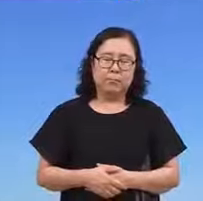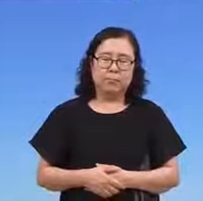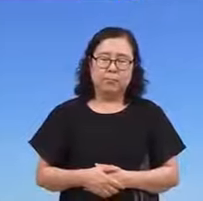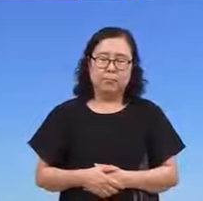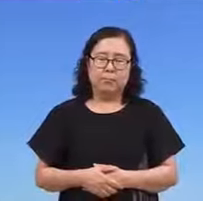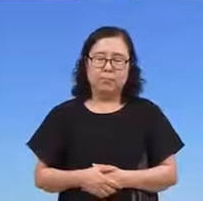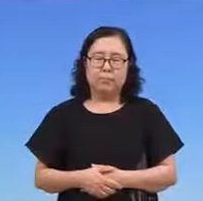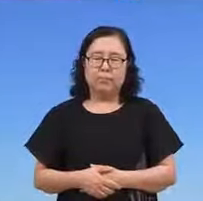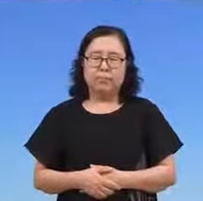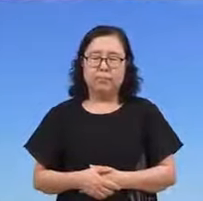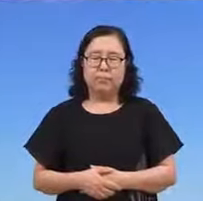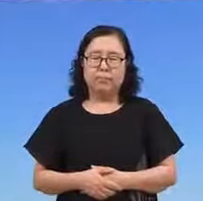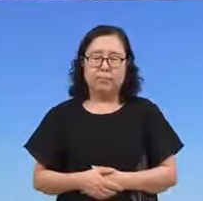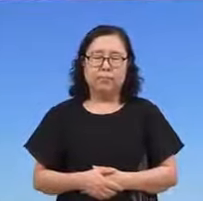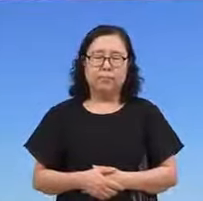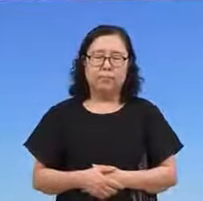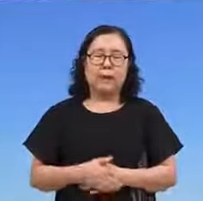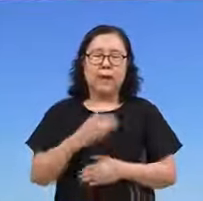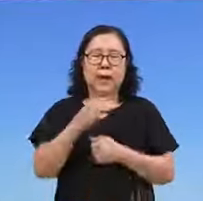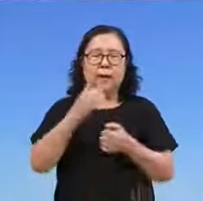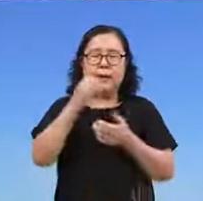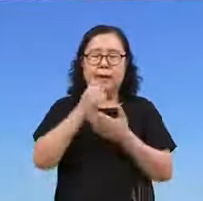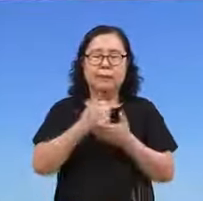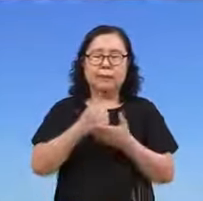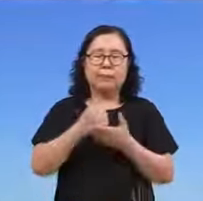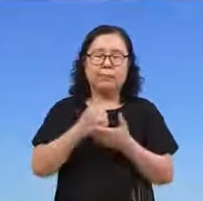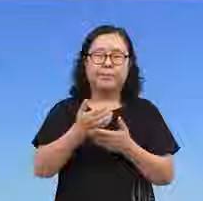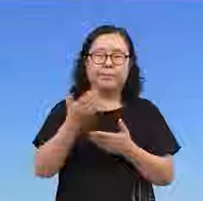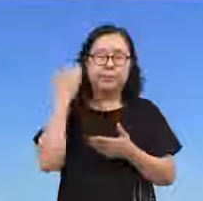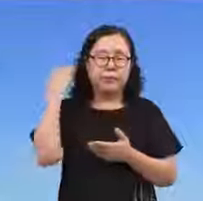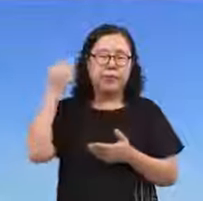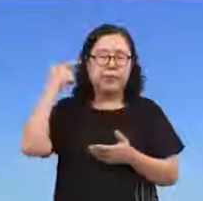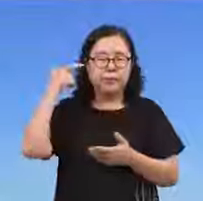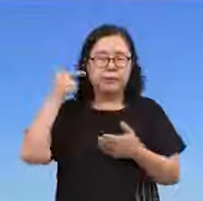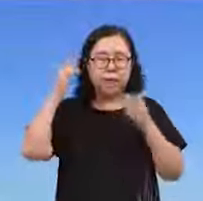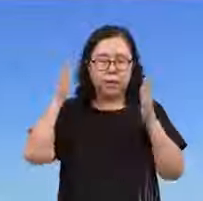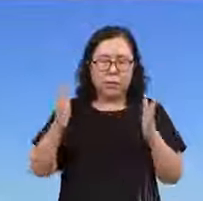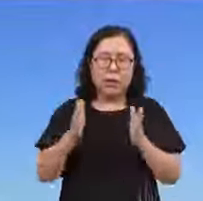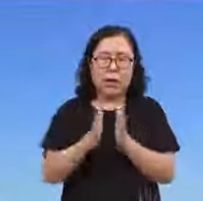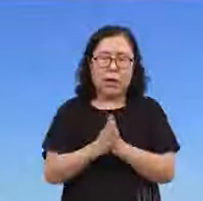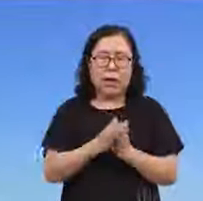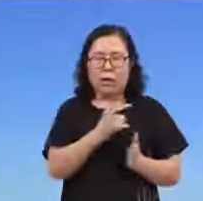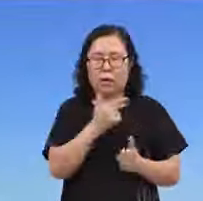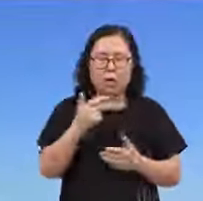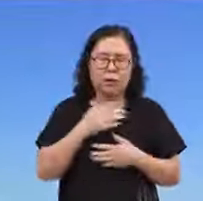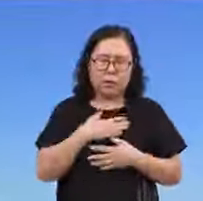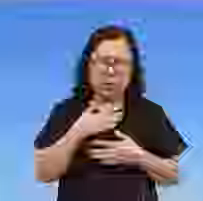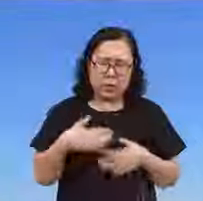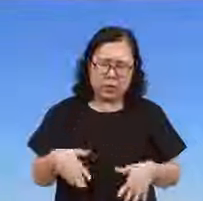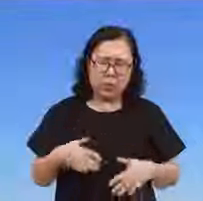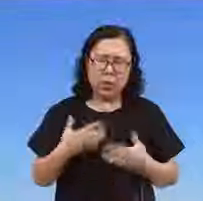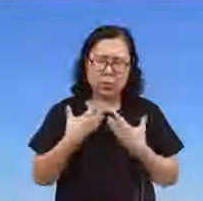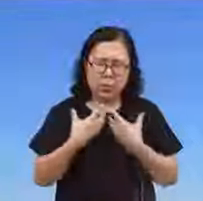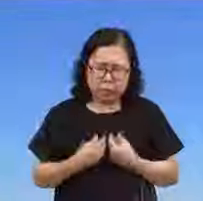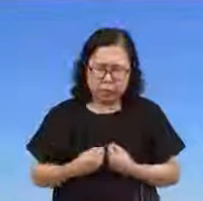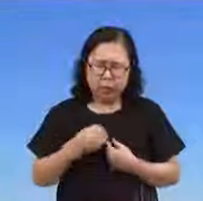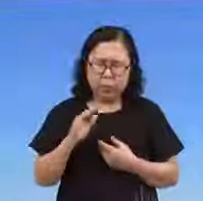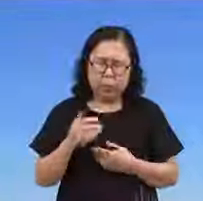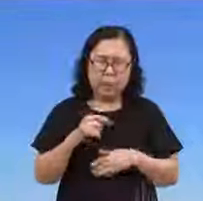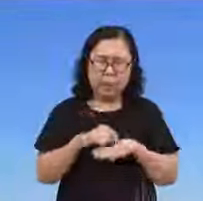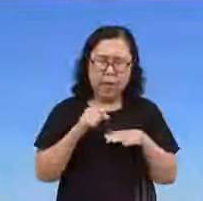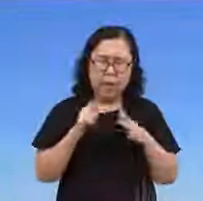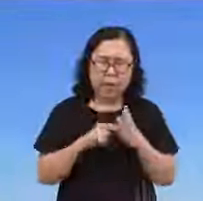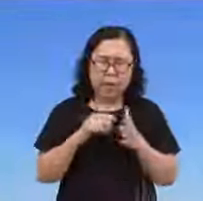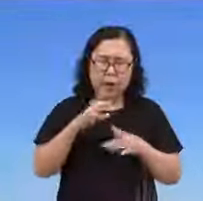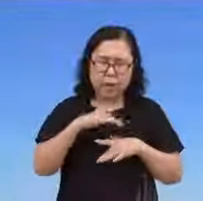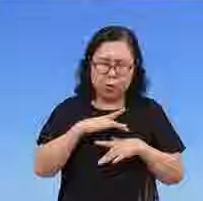하여 주시옵소서. 하나님, 지난 엿새 동안 유난히 지치고 유난히 낙심이 되고